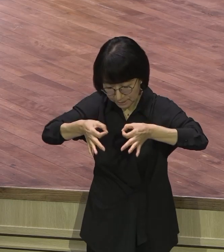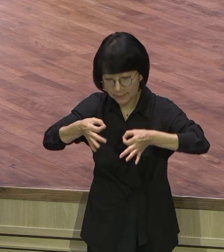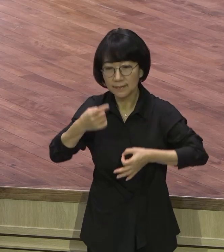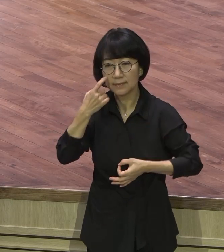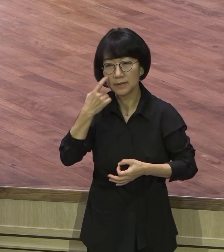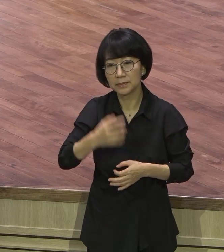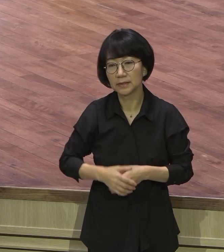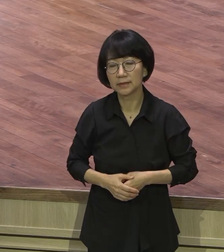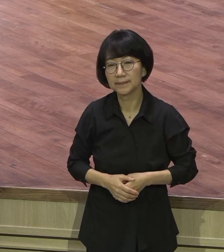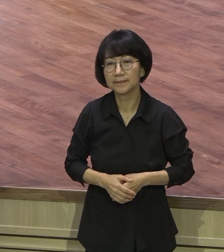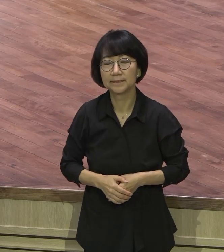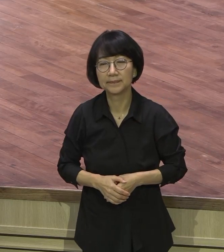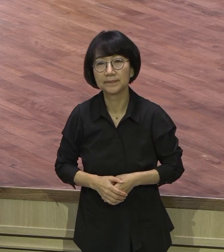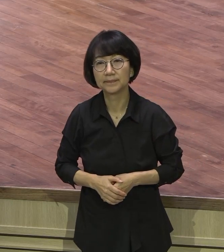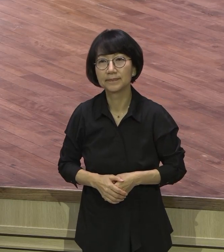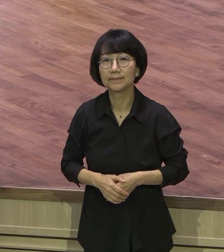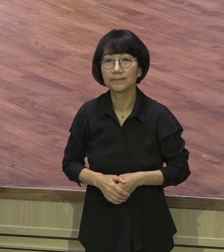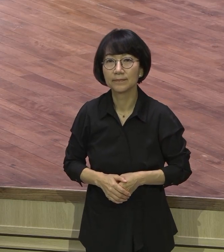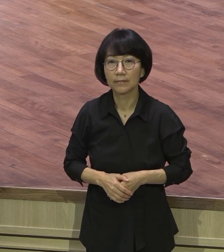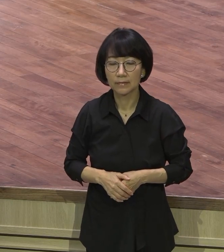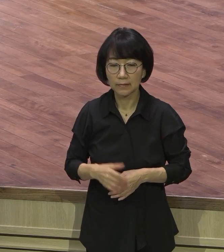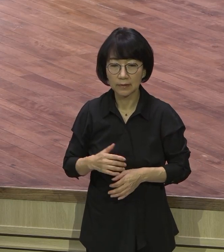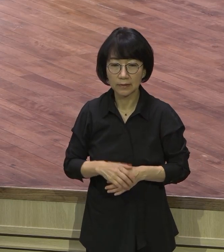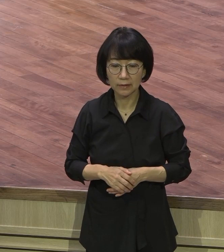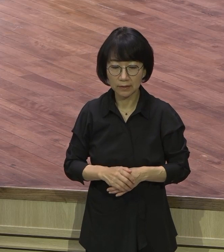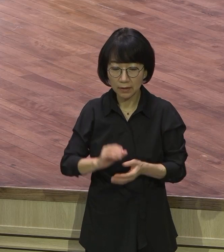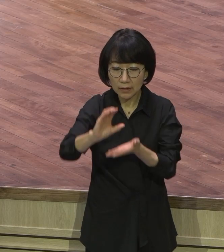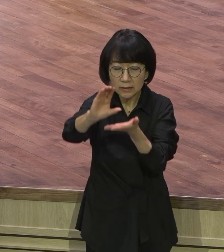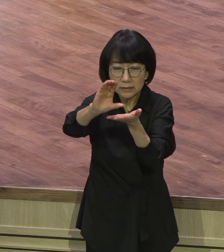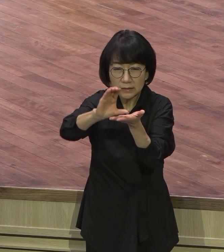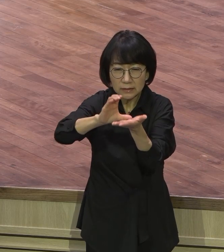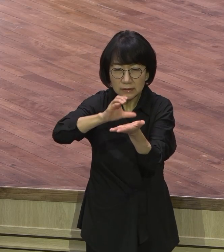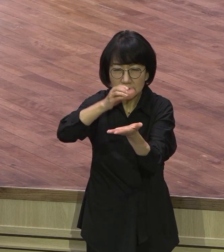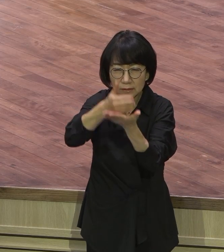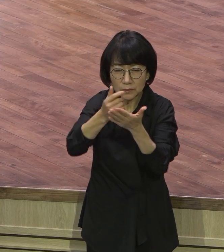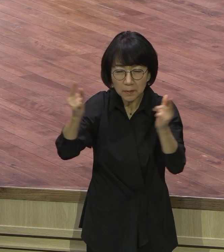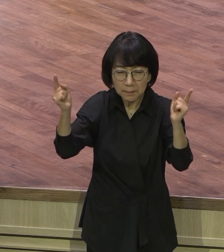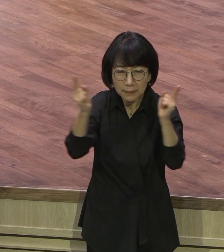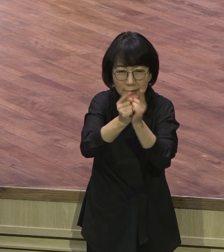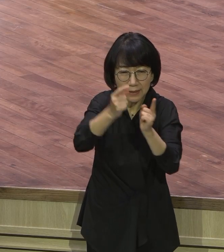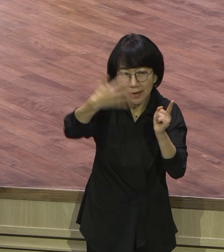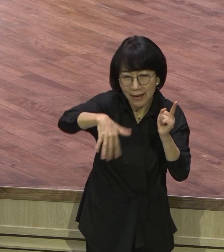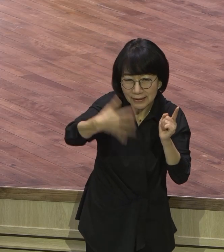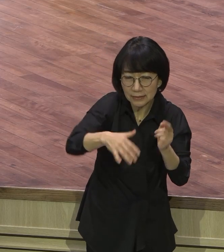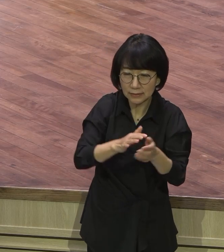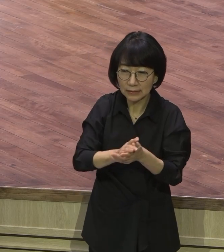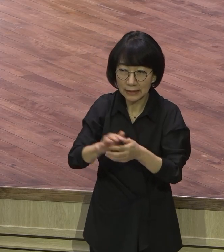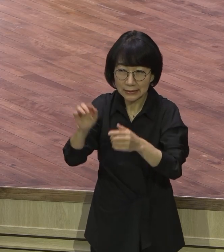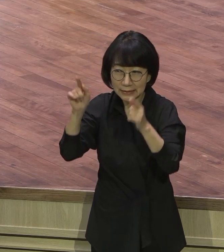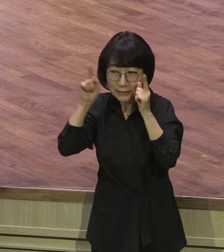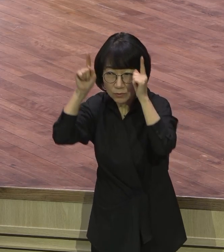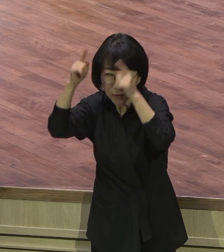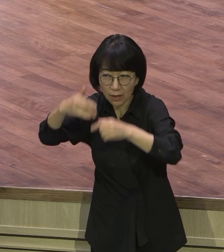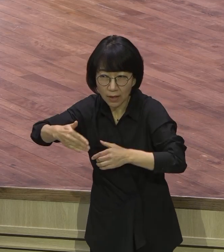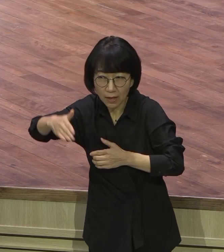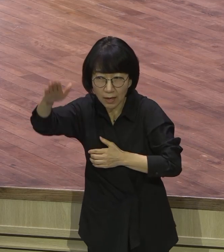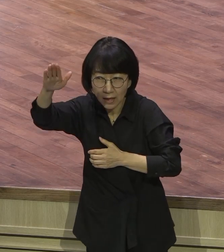아직도 그리스도를 만나지 못해서 지옥을 향하고 있는 수많은 영혼들.